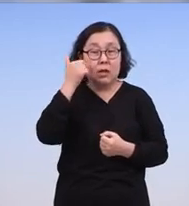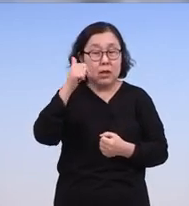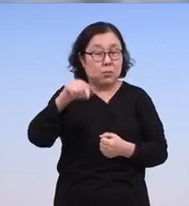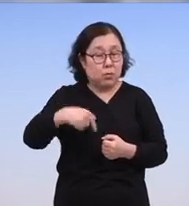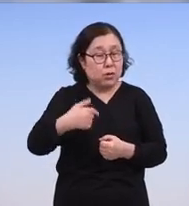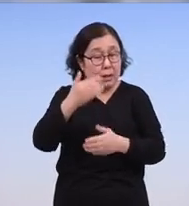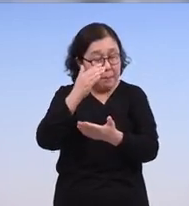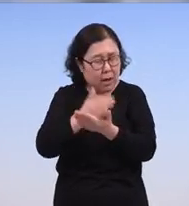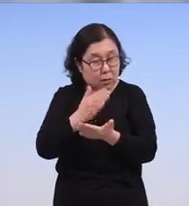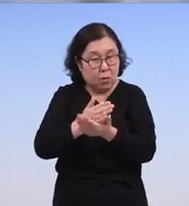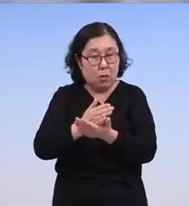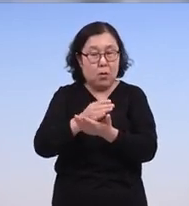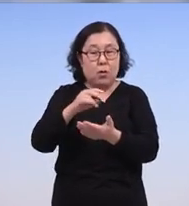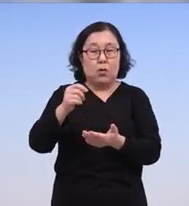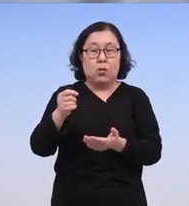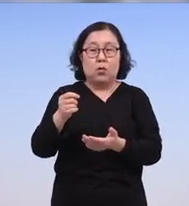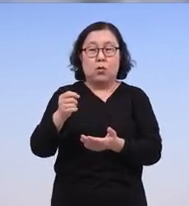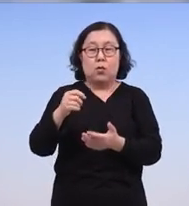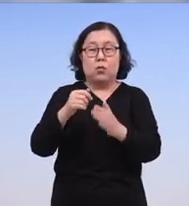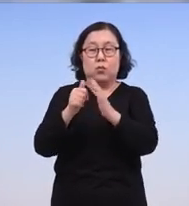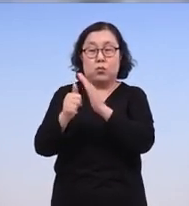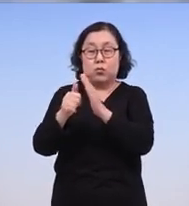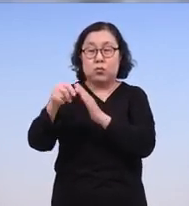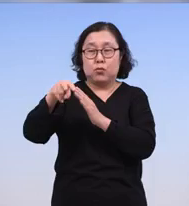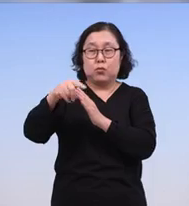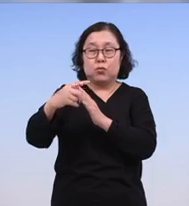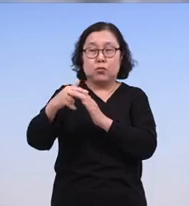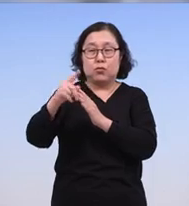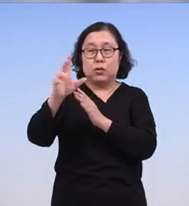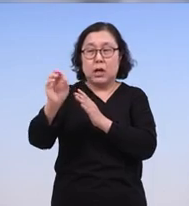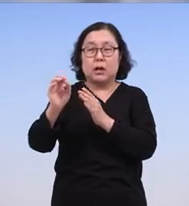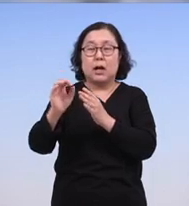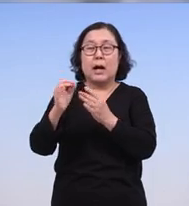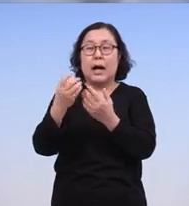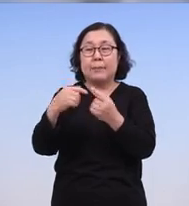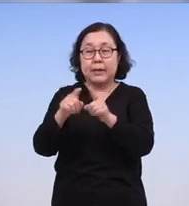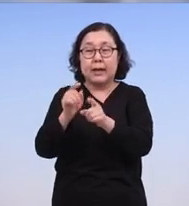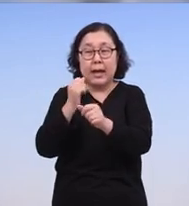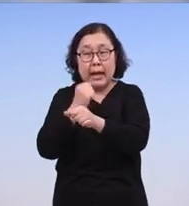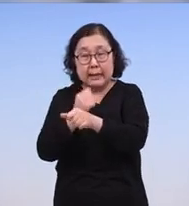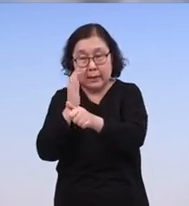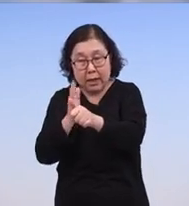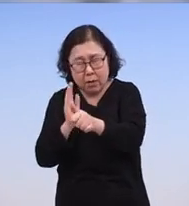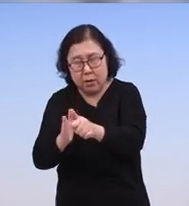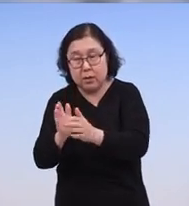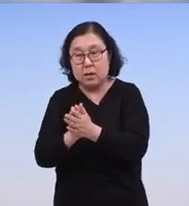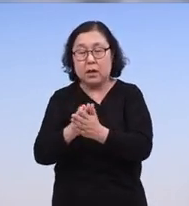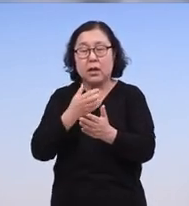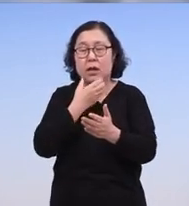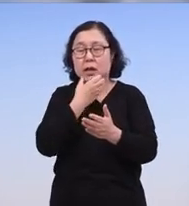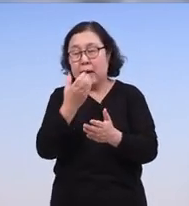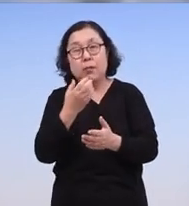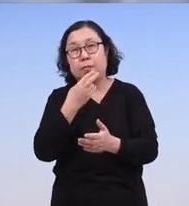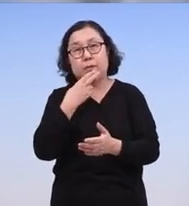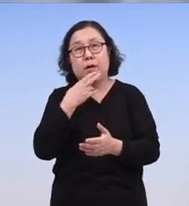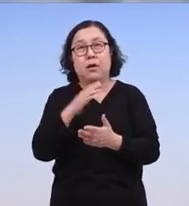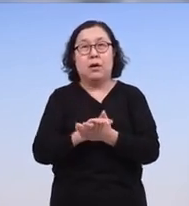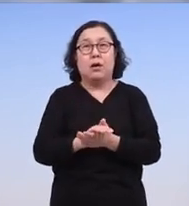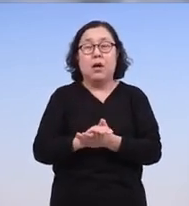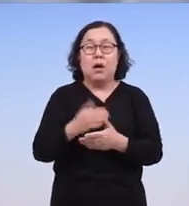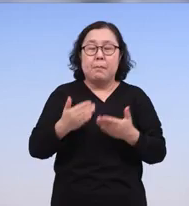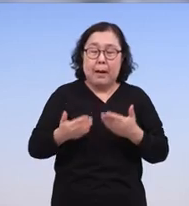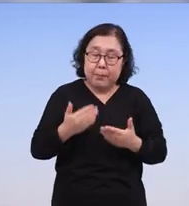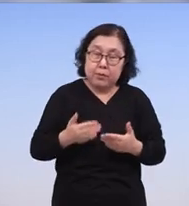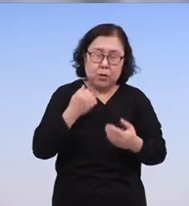그거 목사님 혼자 하지 말고 그 순장님과 나누어서 하면 좋겠다 그런데 절대 양보 안 해요. 하루에 막